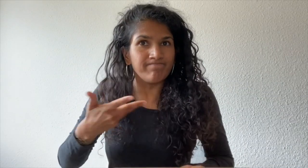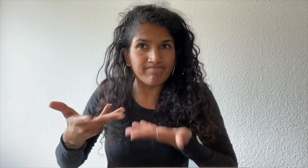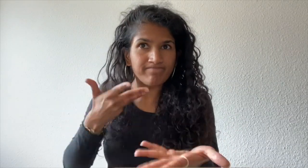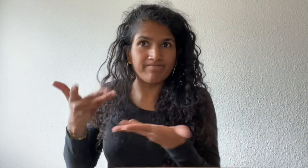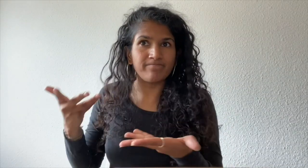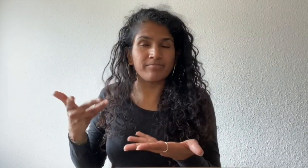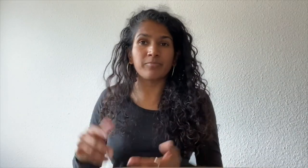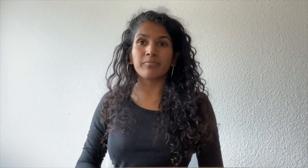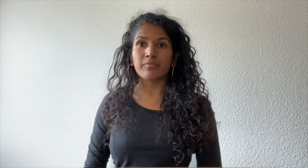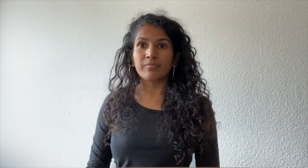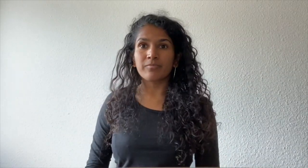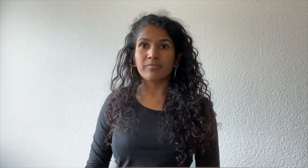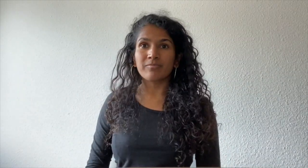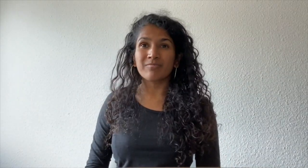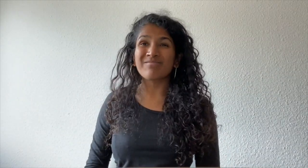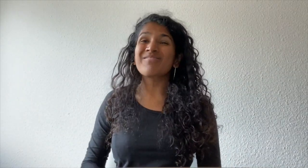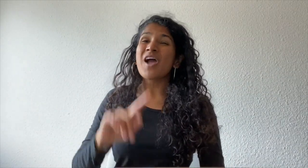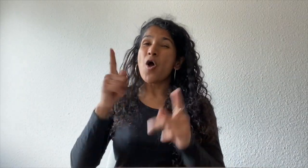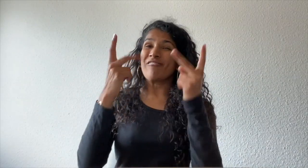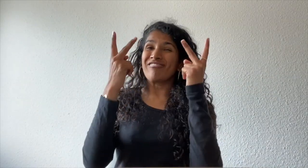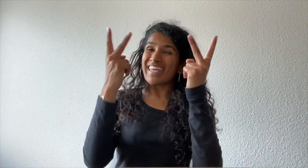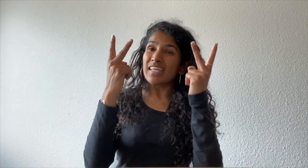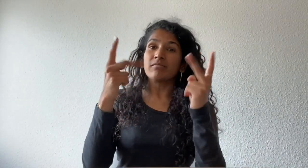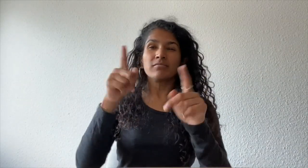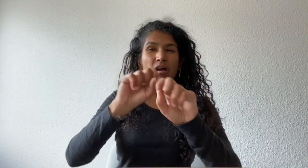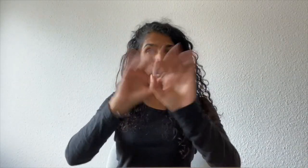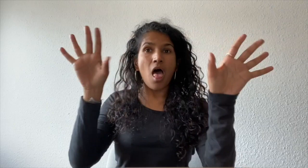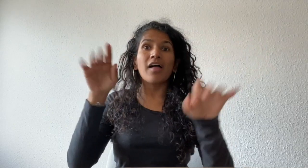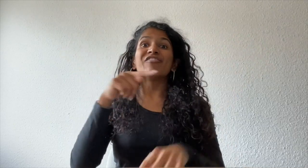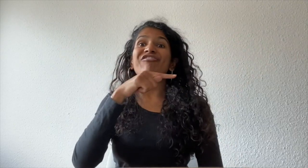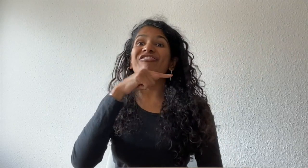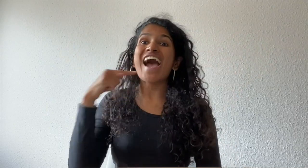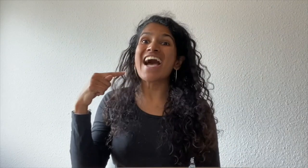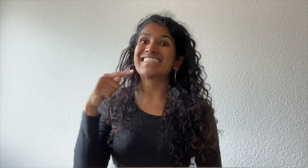war, nicht einfach hinzunehmen, sondern diese wirklich sichtbar zu machen.